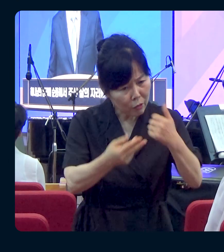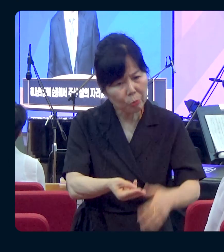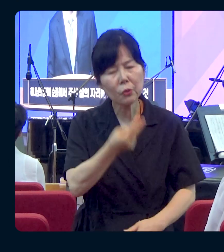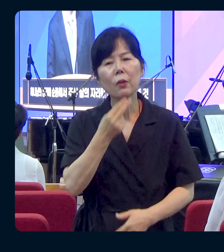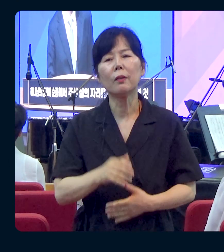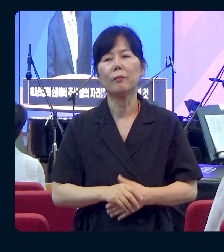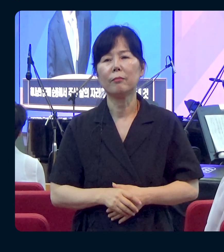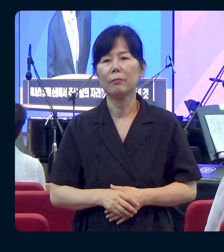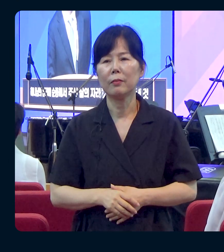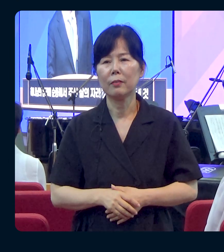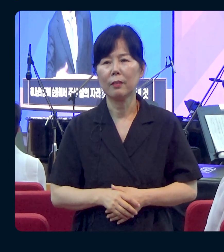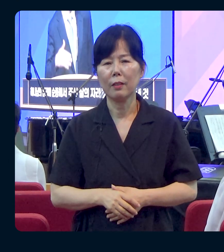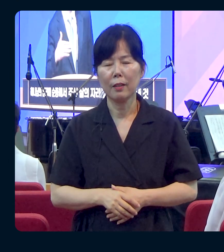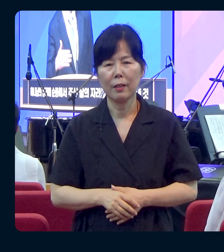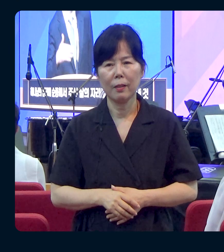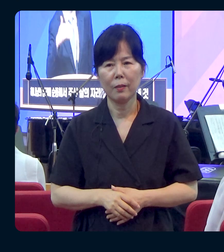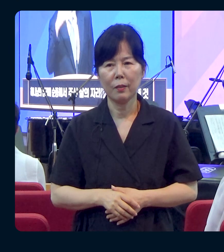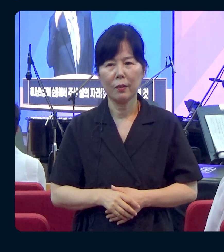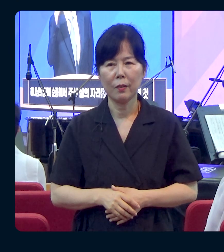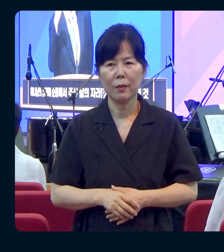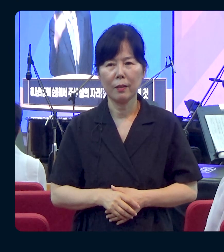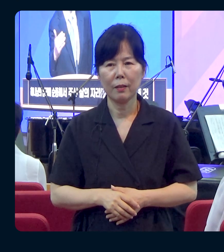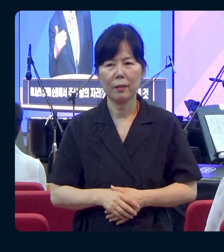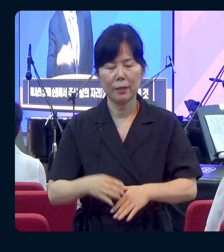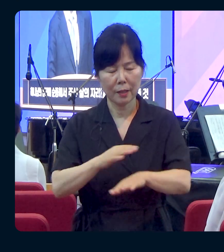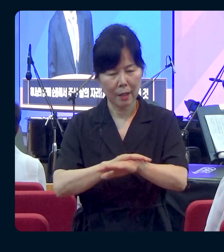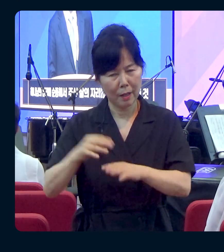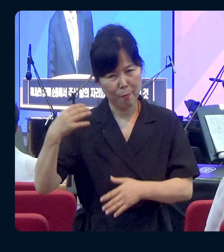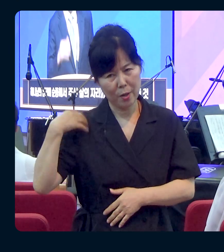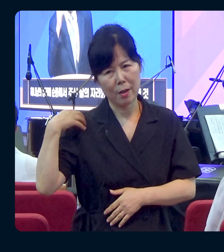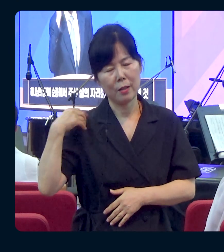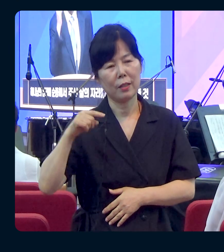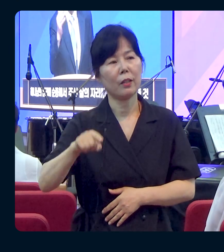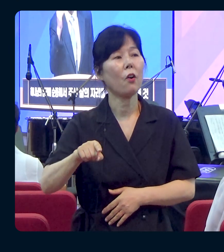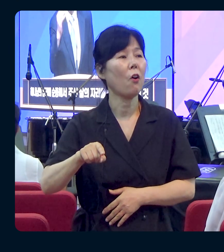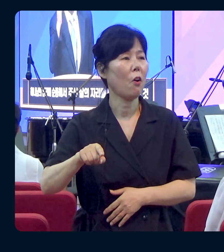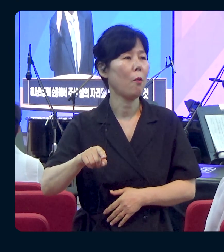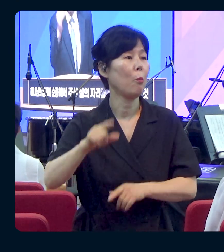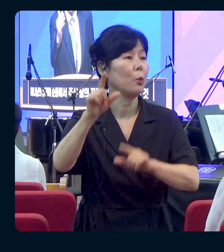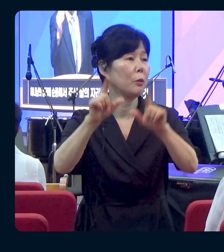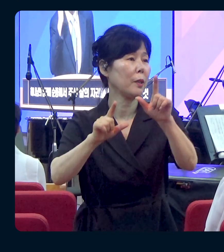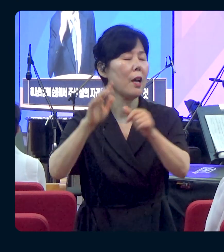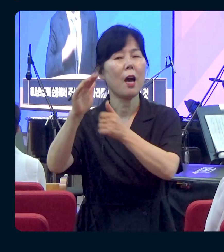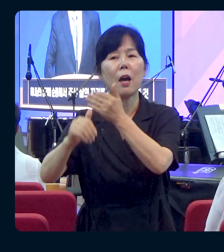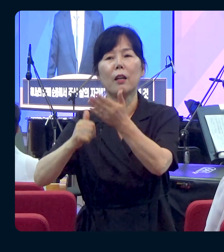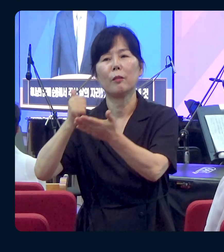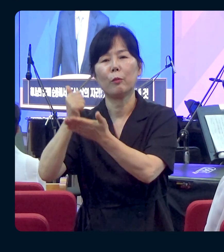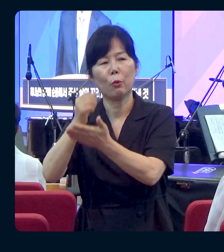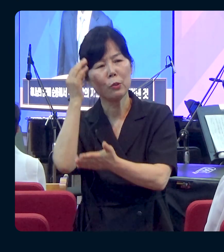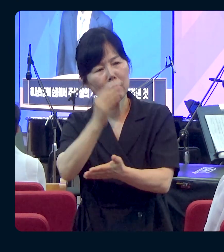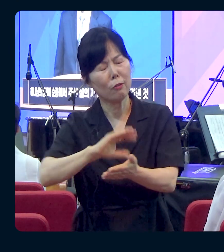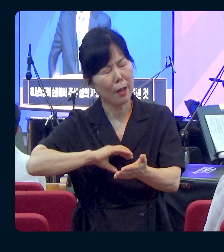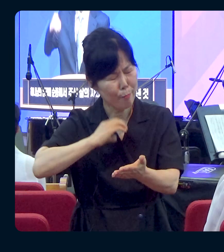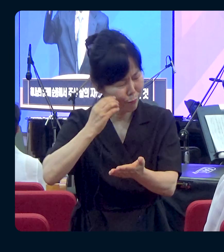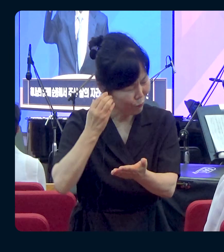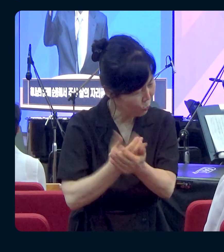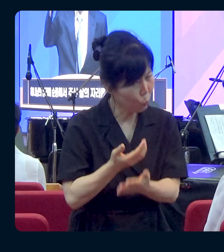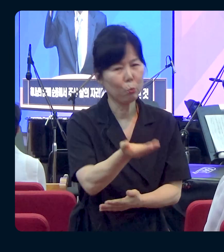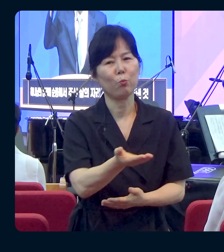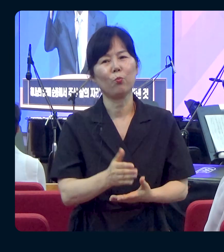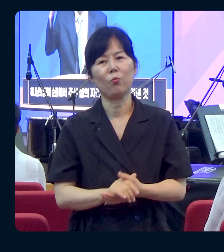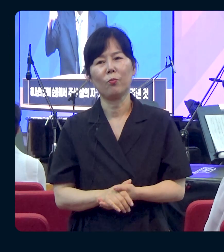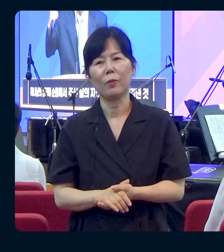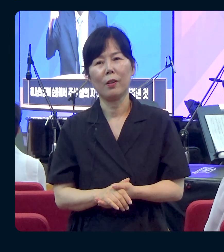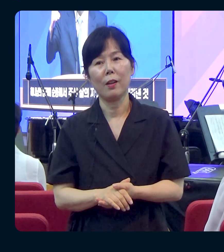묵묵히, 정말 남들이 알아주든 안 알아주든 그렇게 감당하는 그 모습, 여러분, 거기에